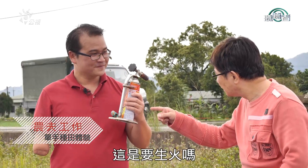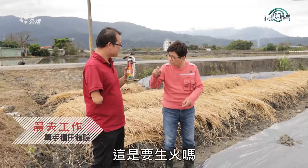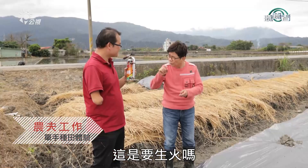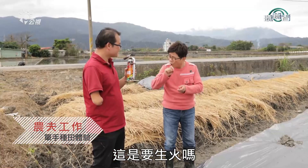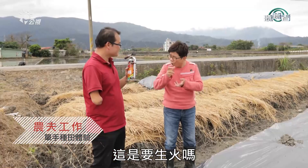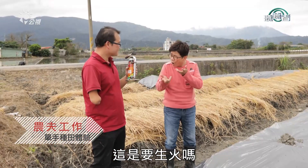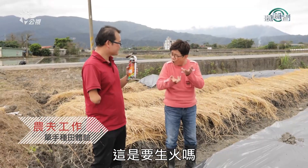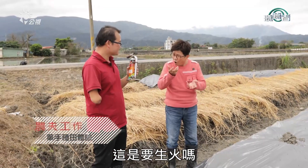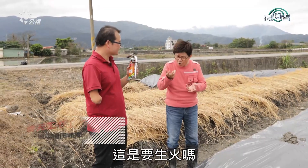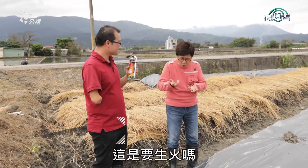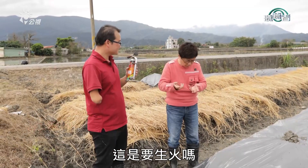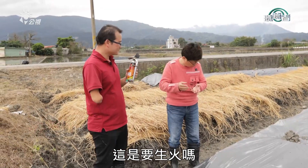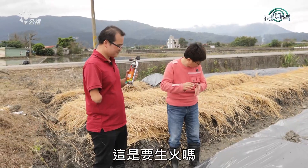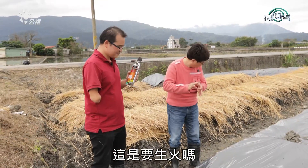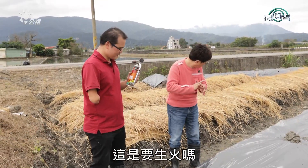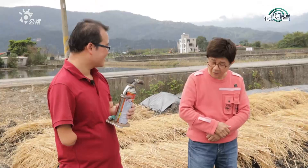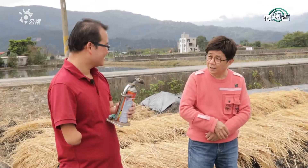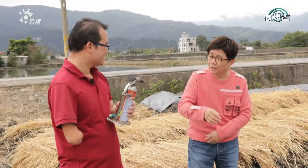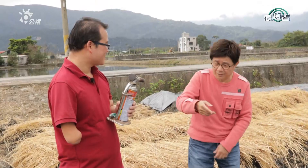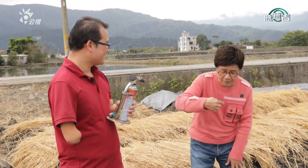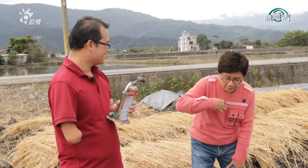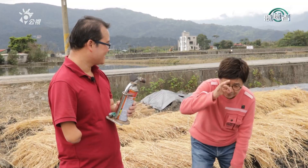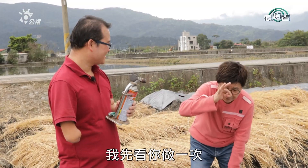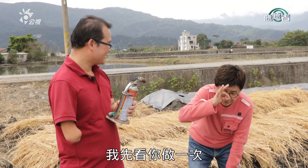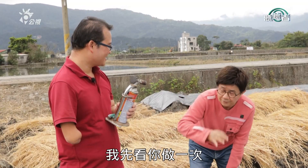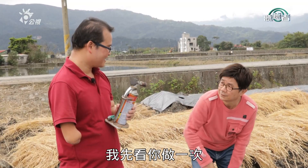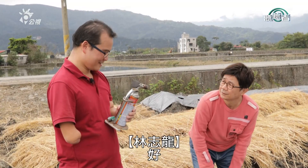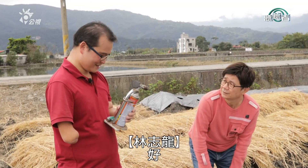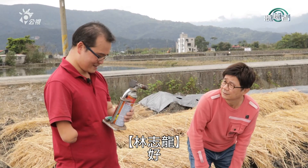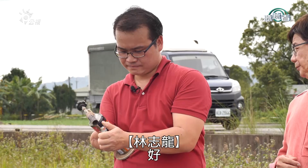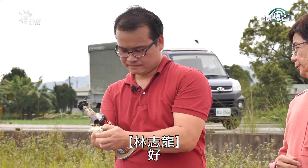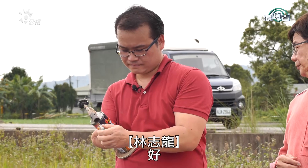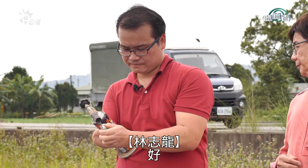这是要生火吗？我先看你做一次啊。